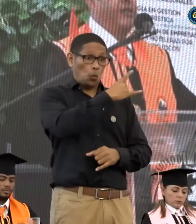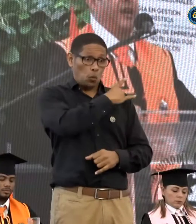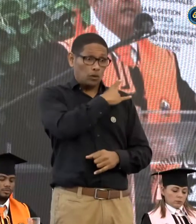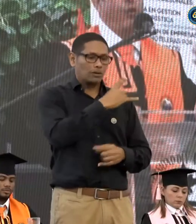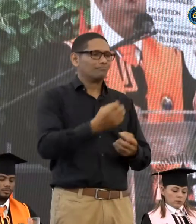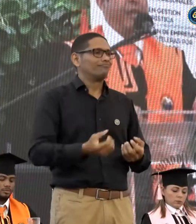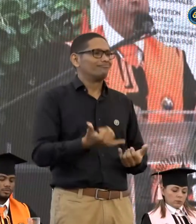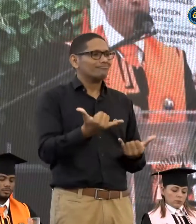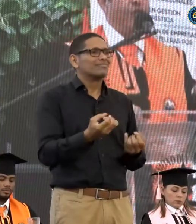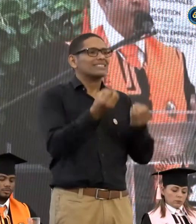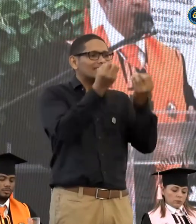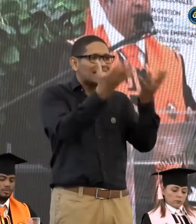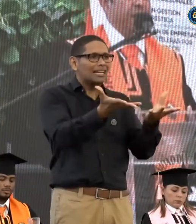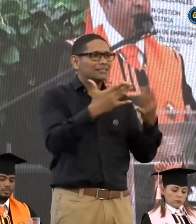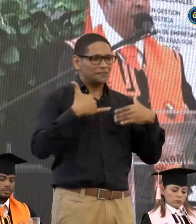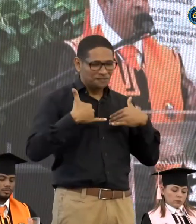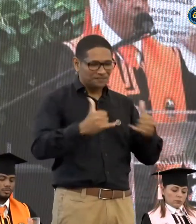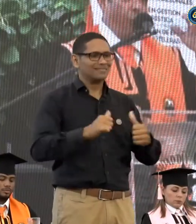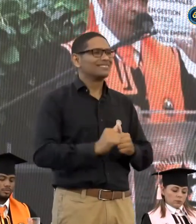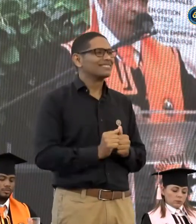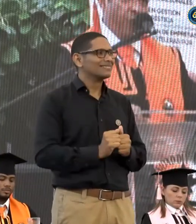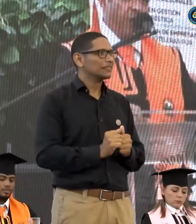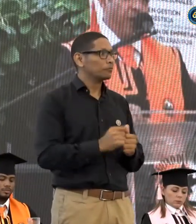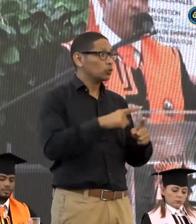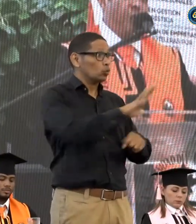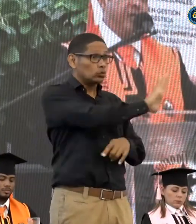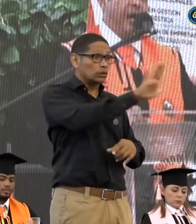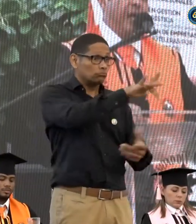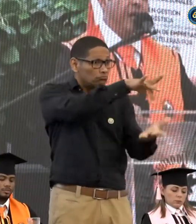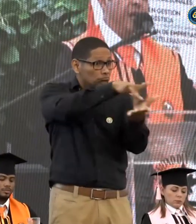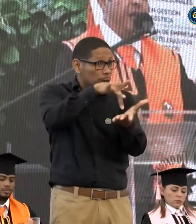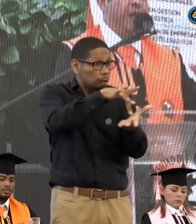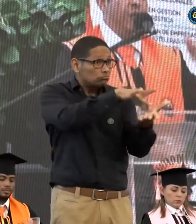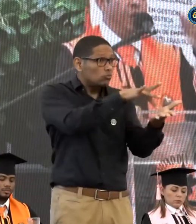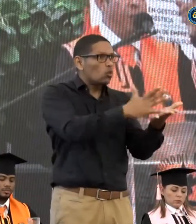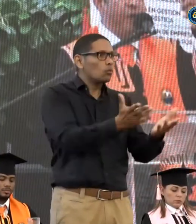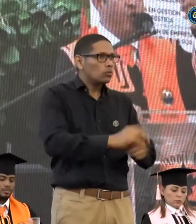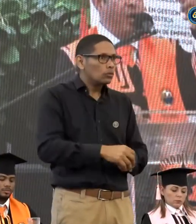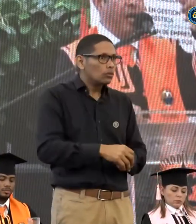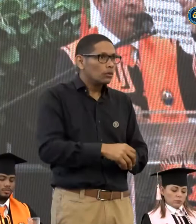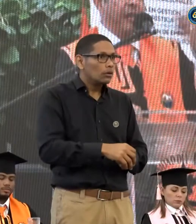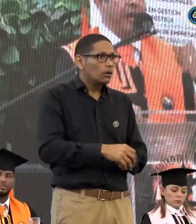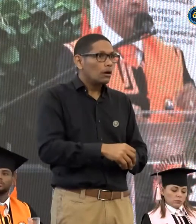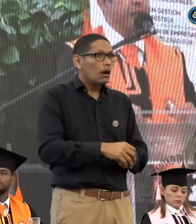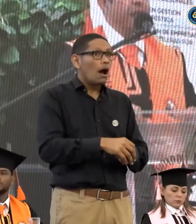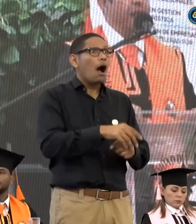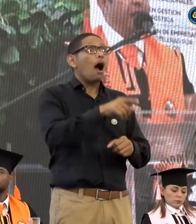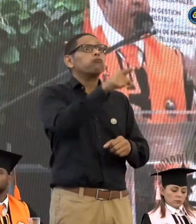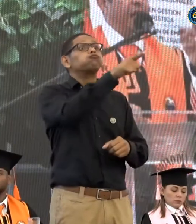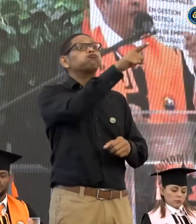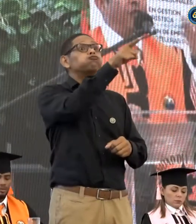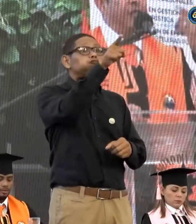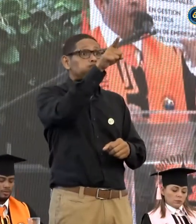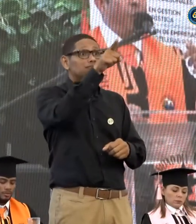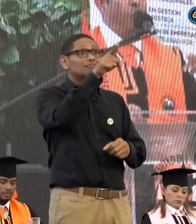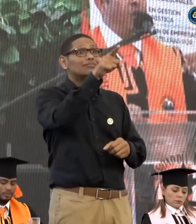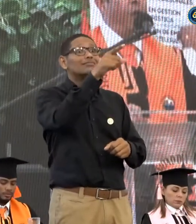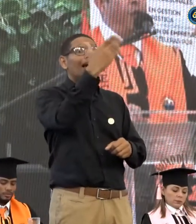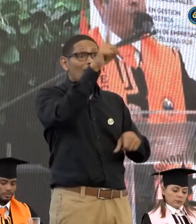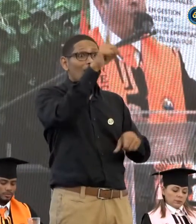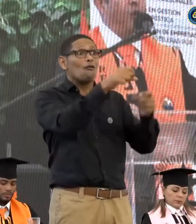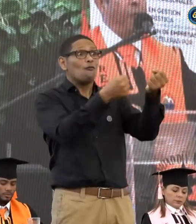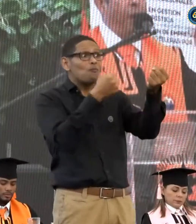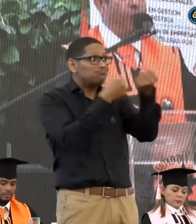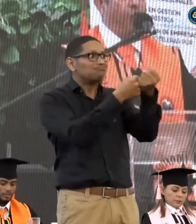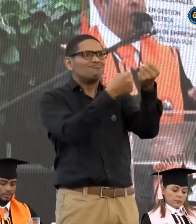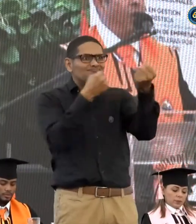los hizo felices pero para que ustedes estuviesen aquí tuvieron personas allá atrás que trataron de hacer lo posible y lo imposible para que